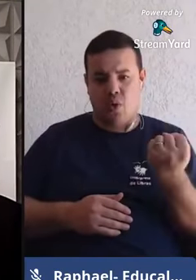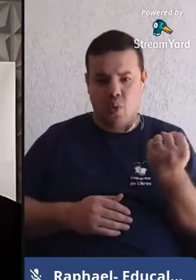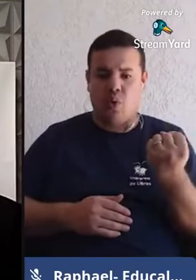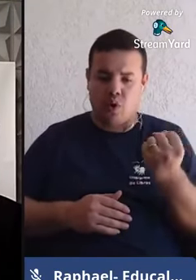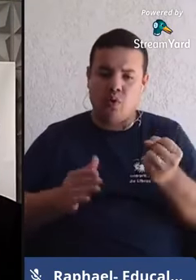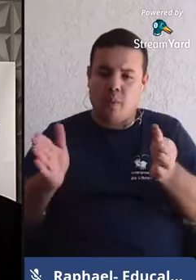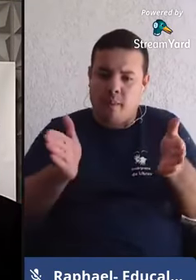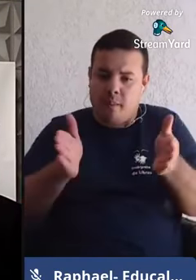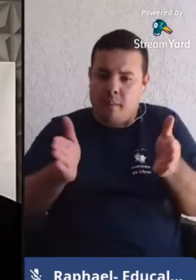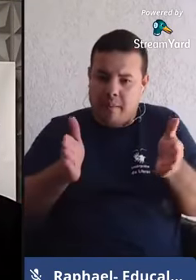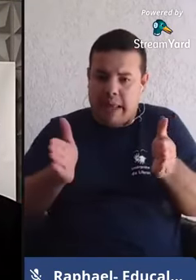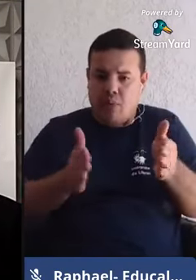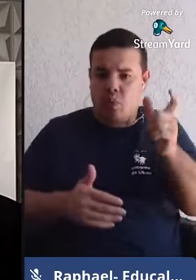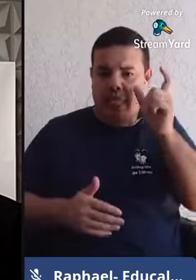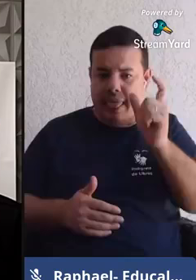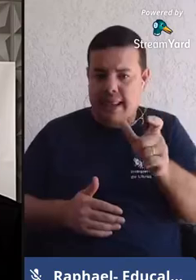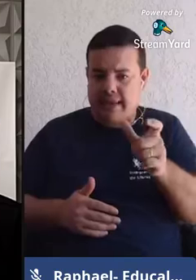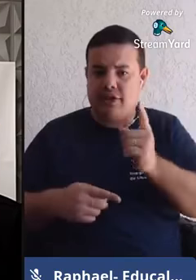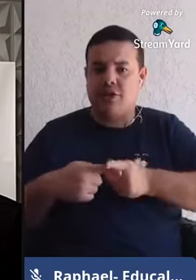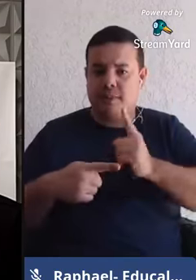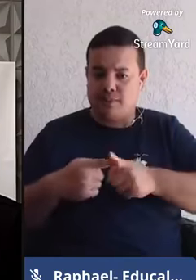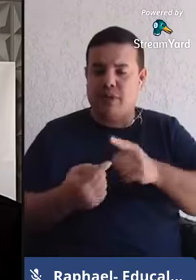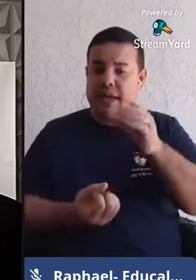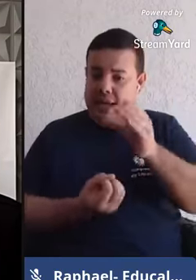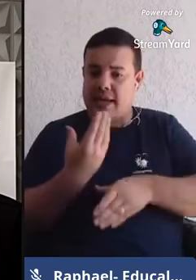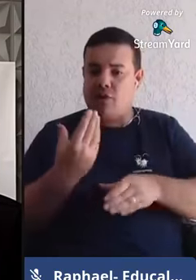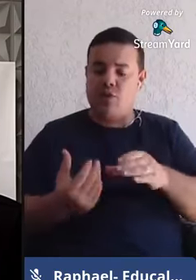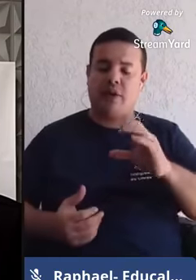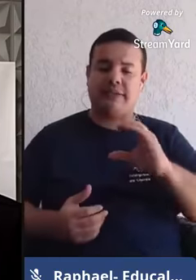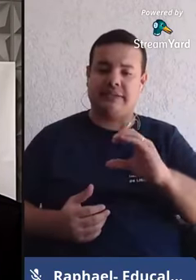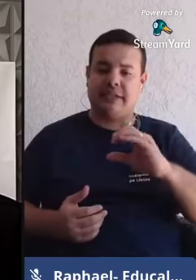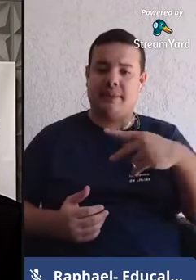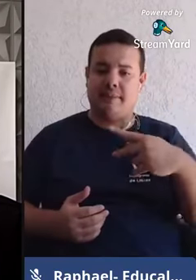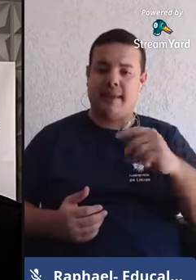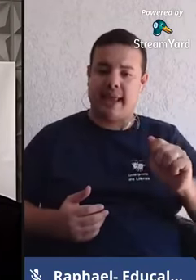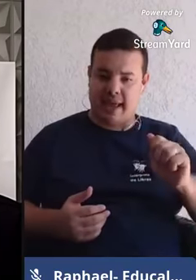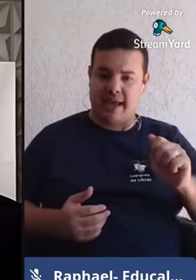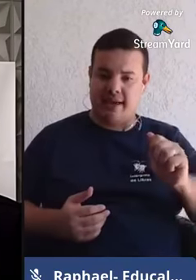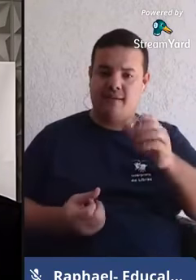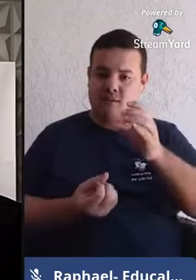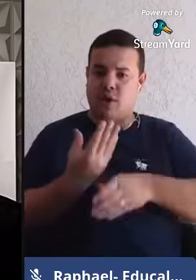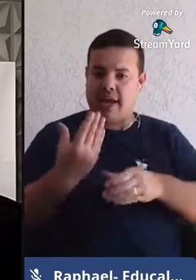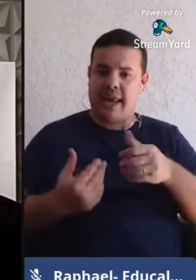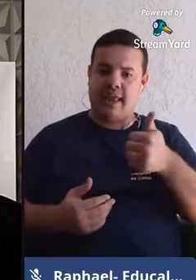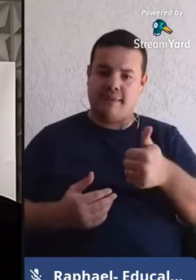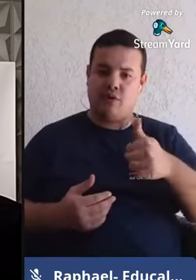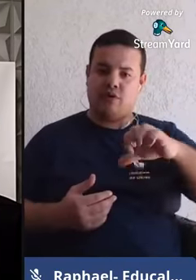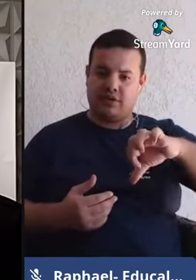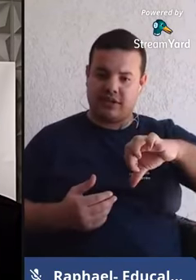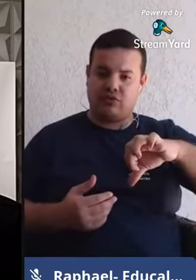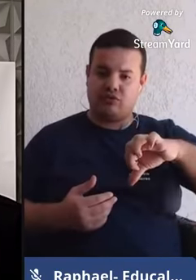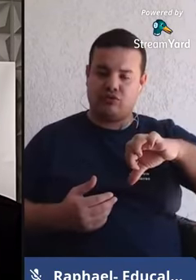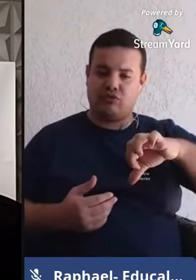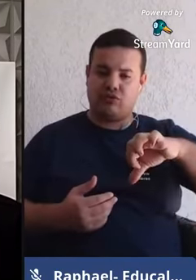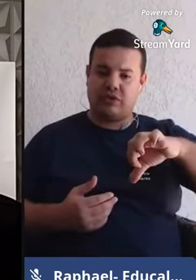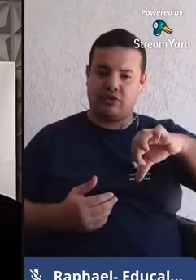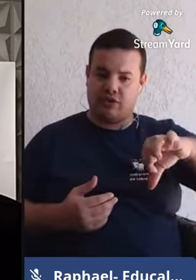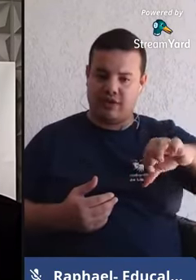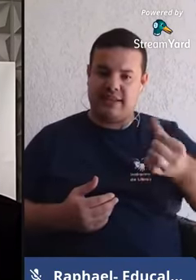interessante, porque a CPA foi criada em 96. Sim, sim. O Conselho em 89, se eu não me engano.